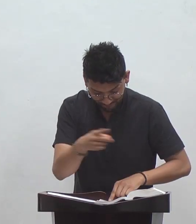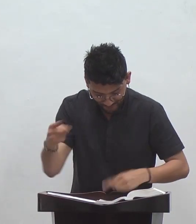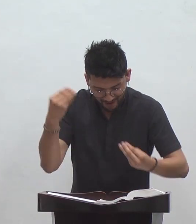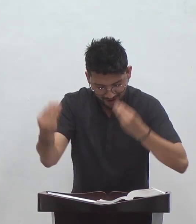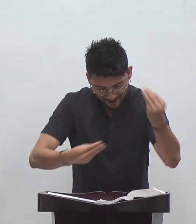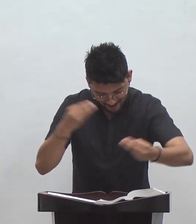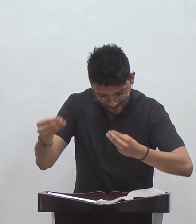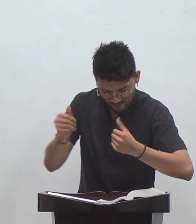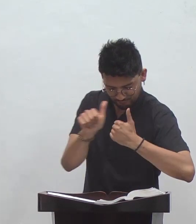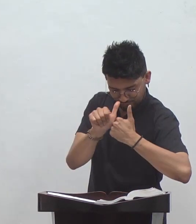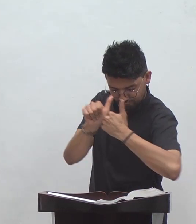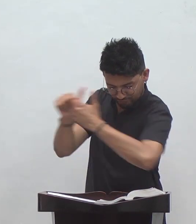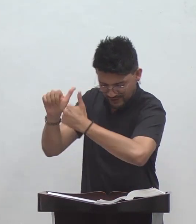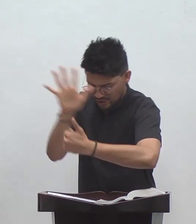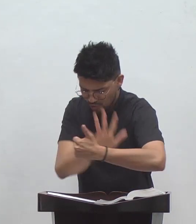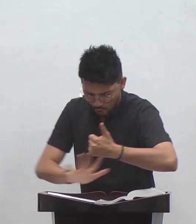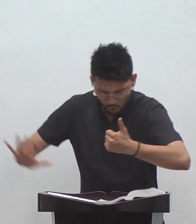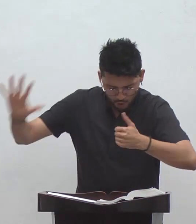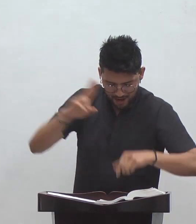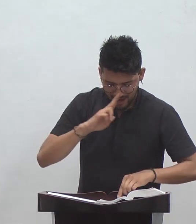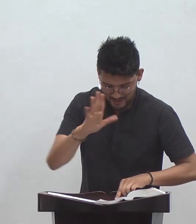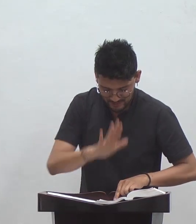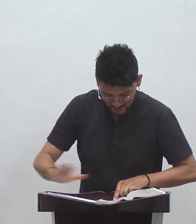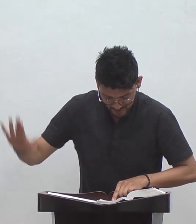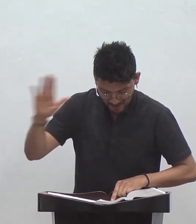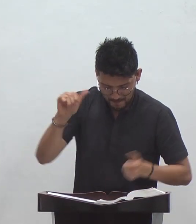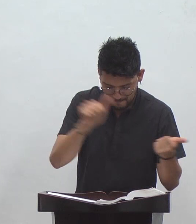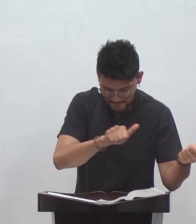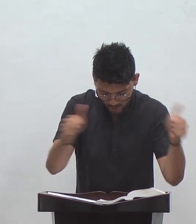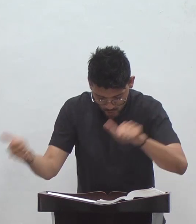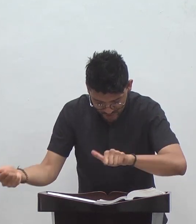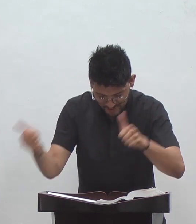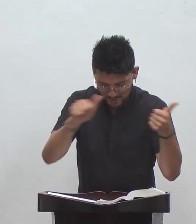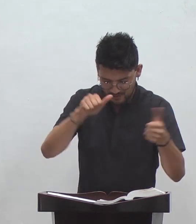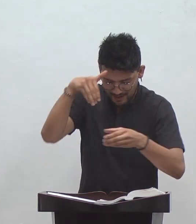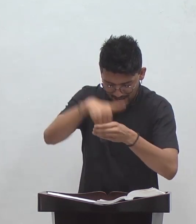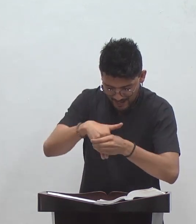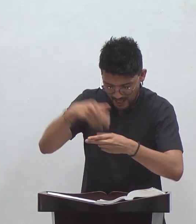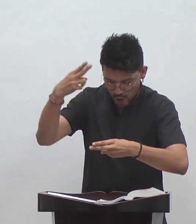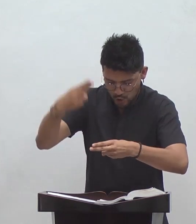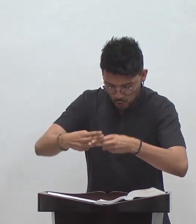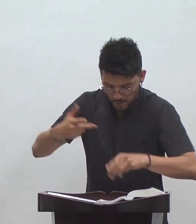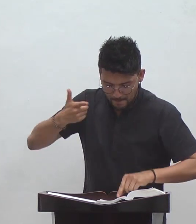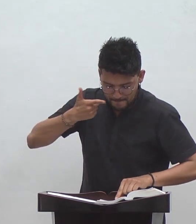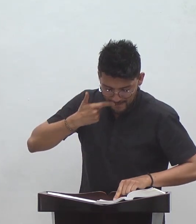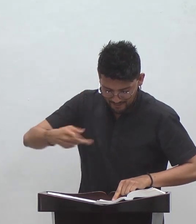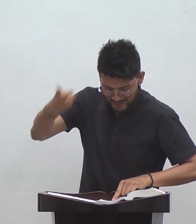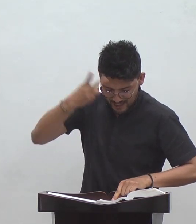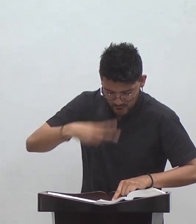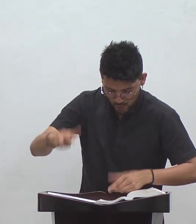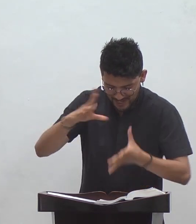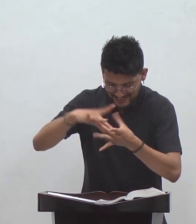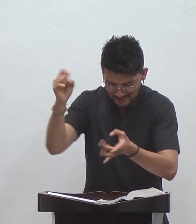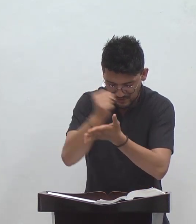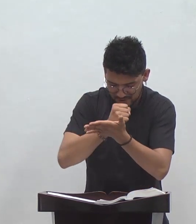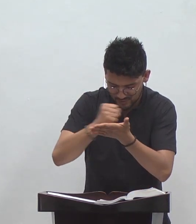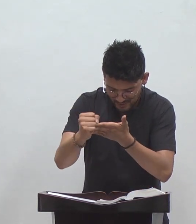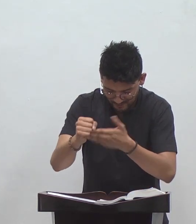Por tanto, id y haced discípulos a todas las naciones, bautizándolos en el nombre del Padre y del Hijo y